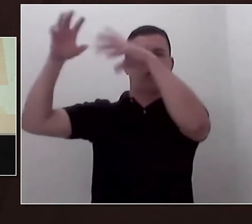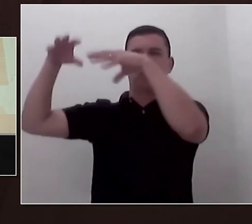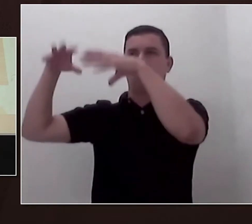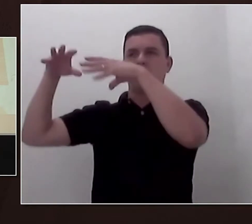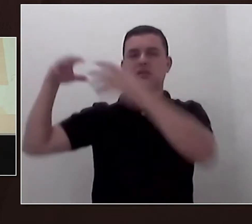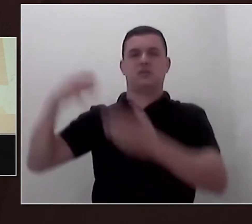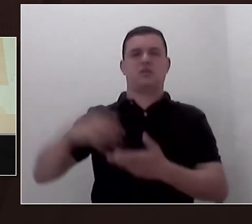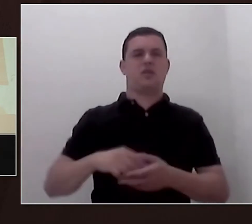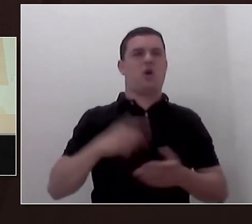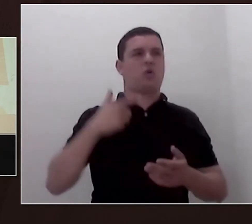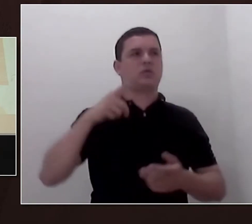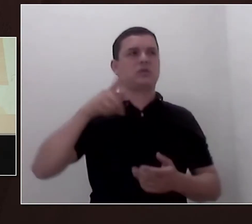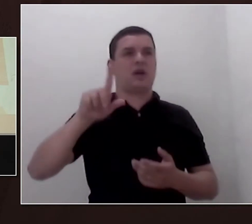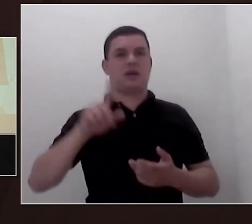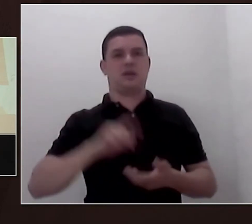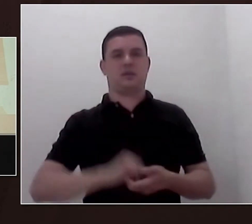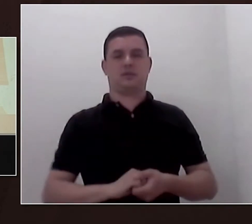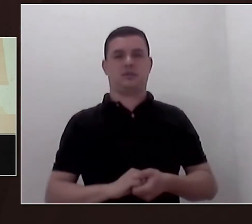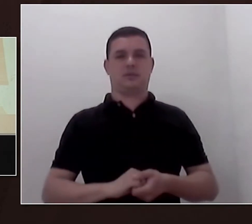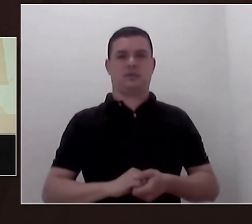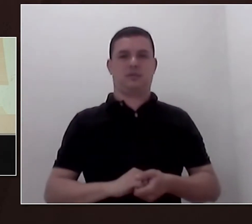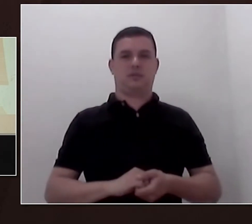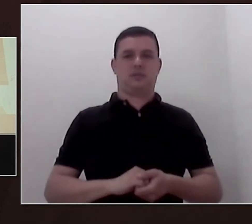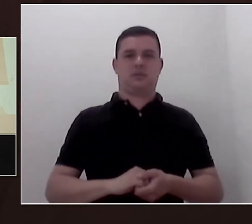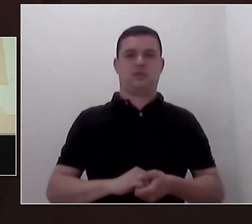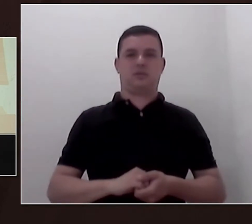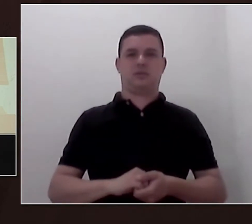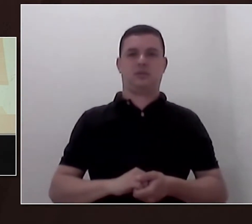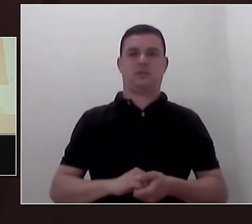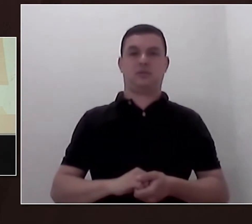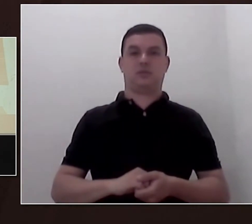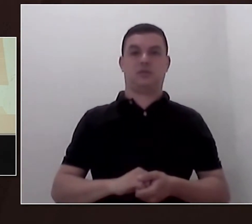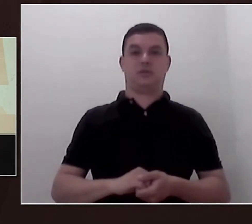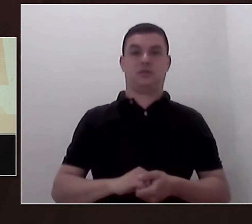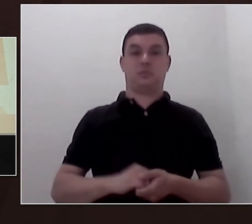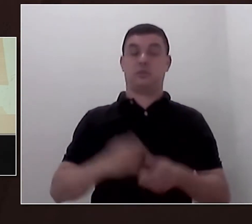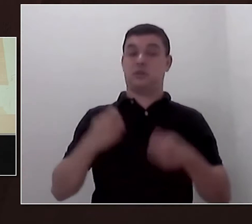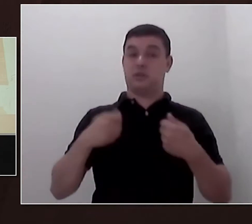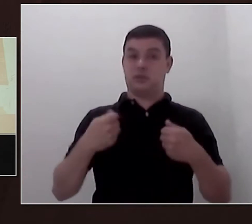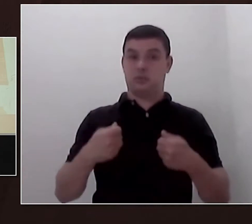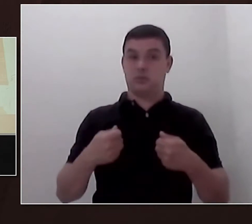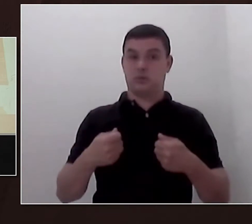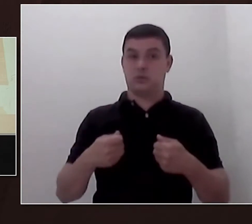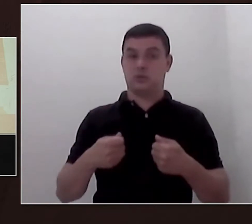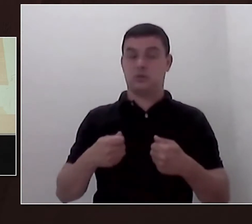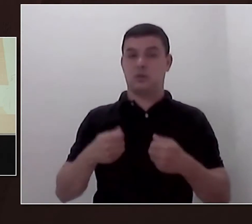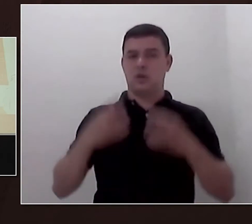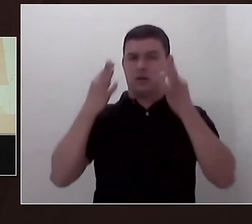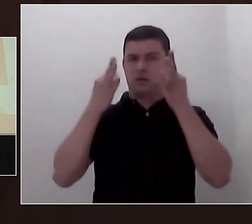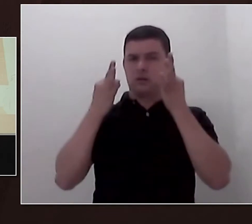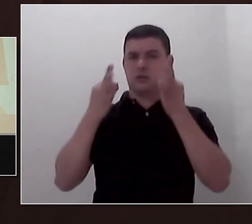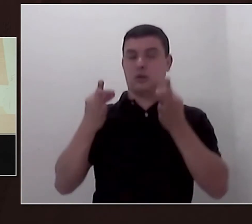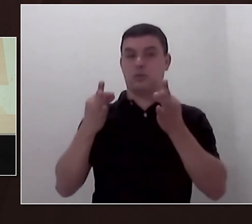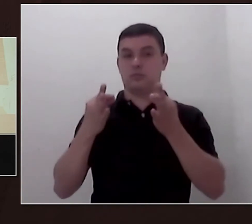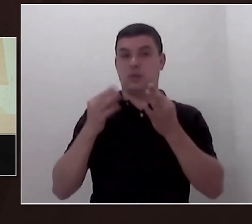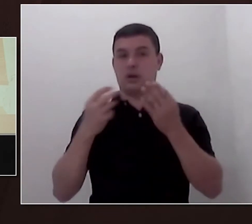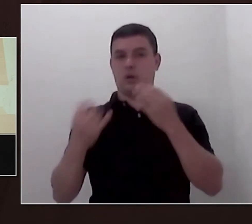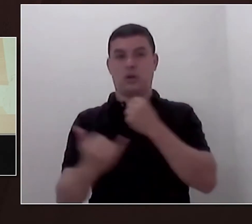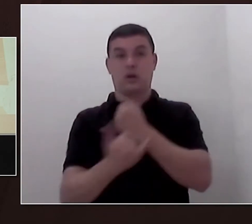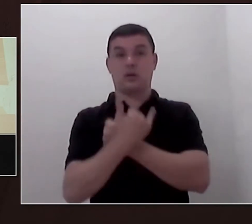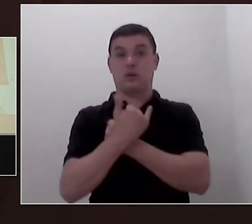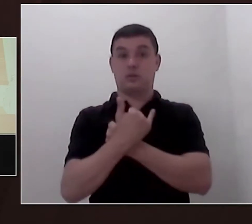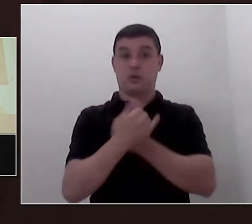Os caldeus faziam isso. Irmão, nós não vamos atrás dessas coisas. Nós vamos atrás dos milagres de